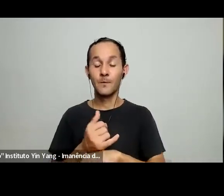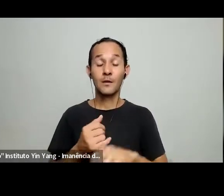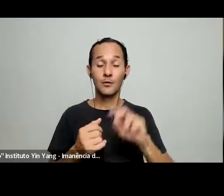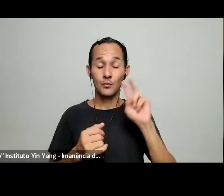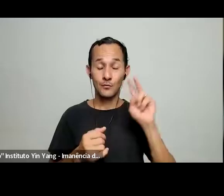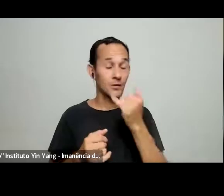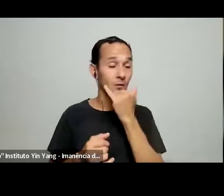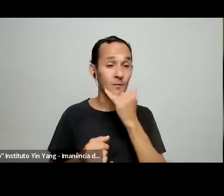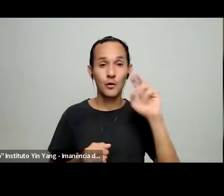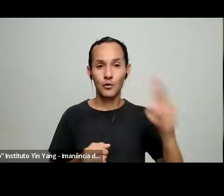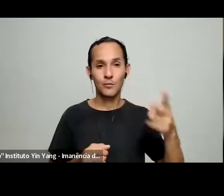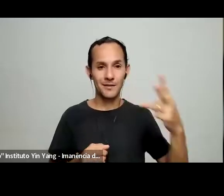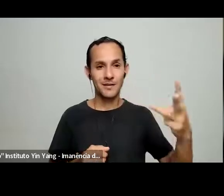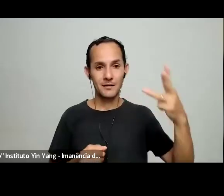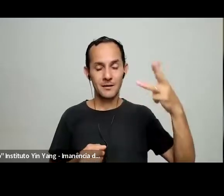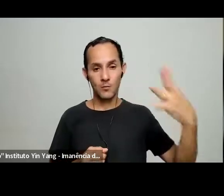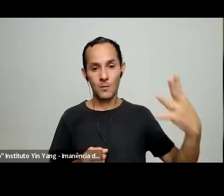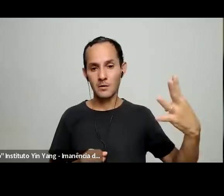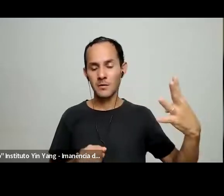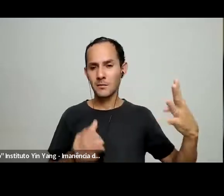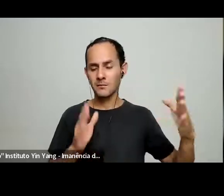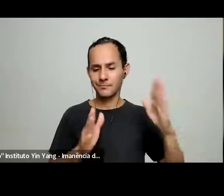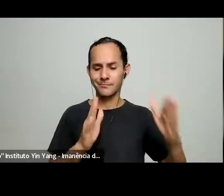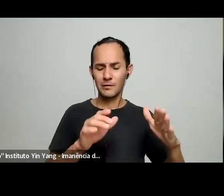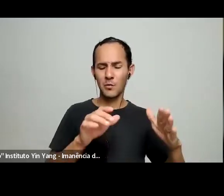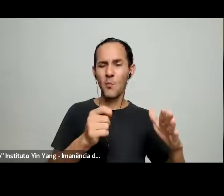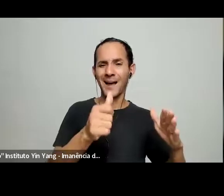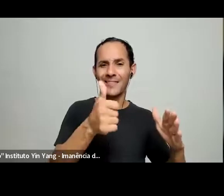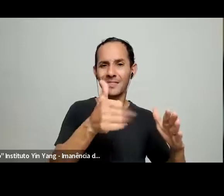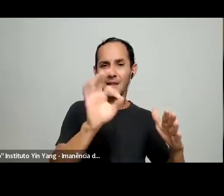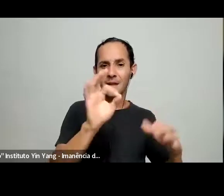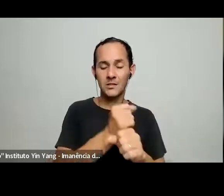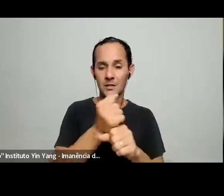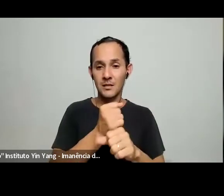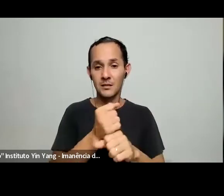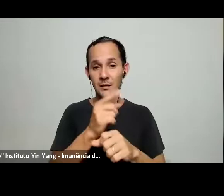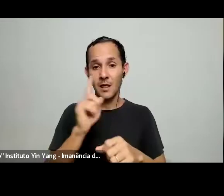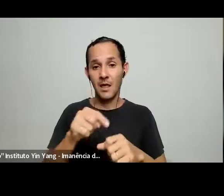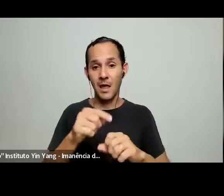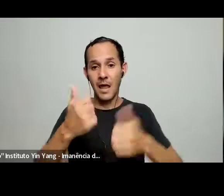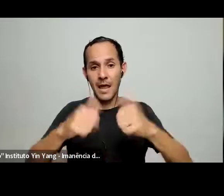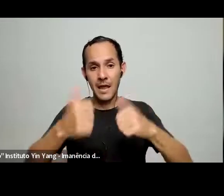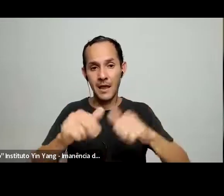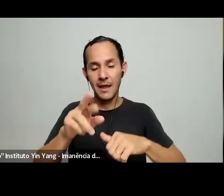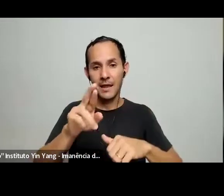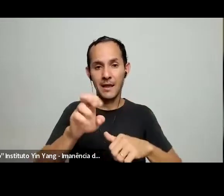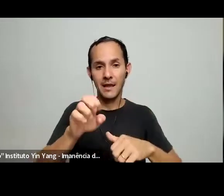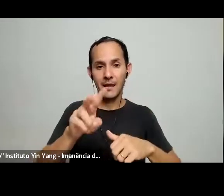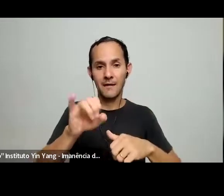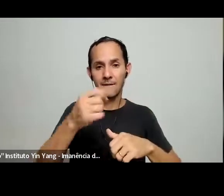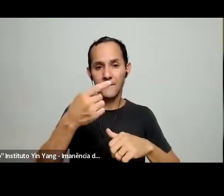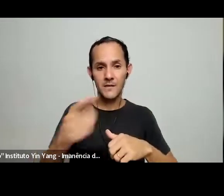2034, desculpa, é uma estratégia que vai durar aí quase 10 anos, né? Ela está em revisão no momento, né? Então ela está em